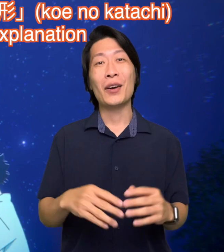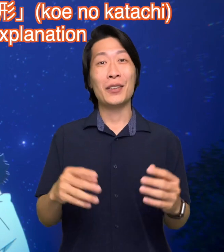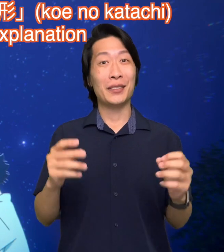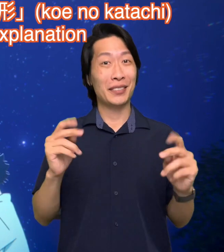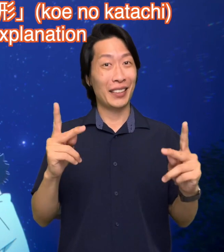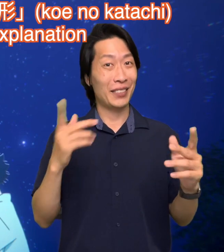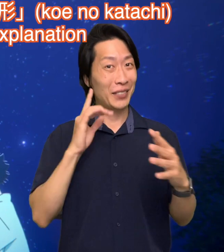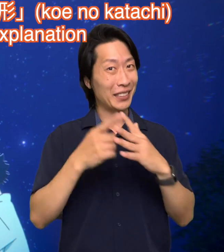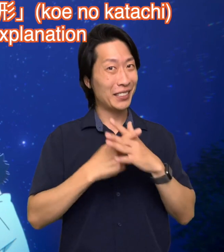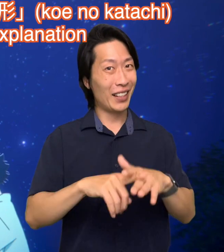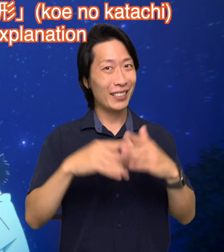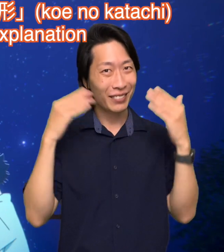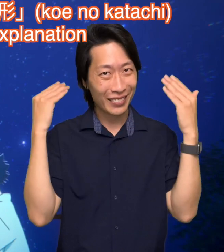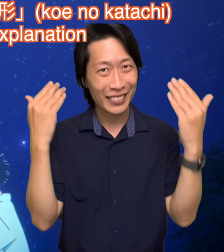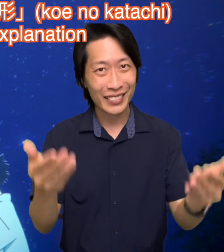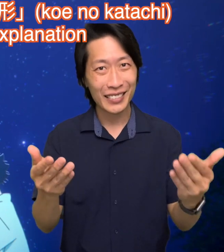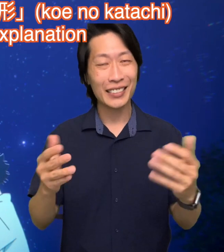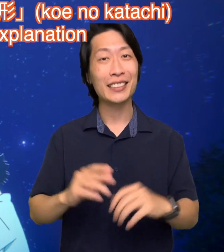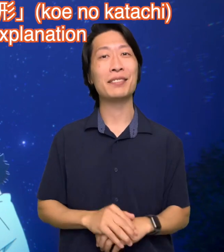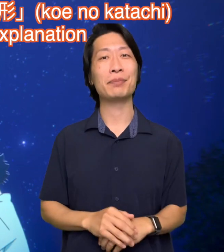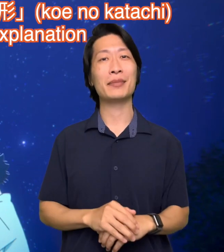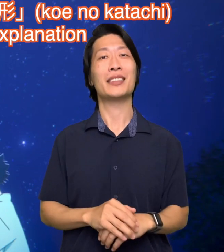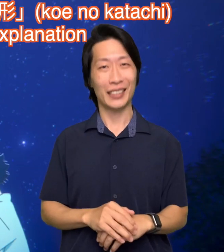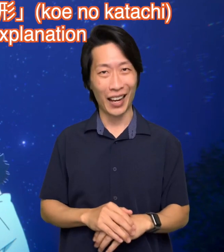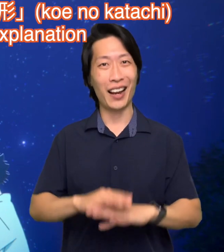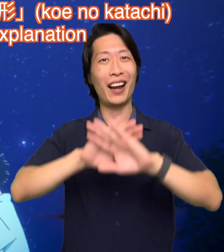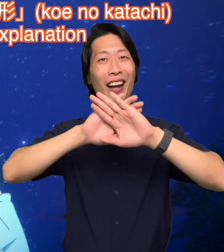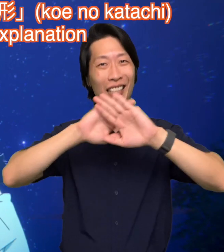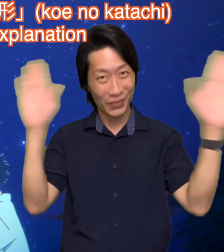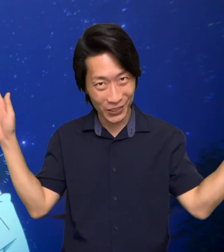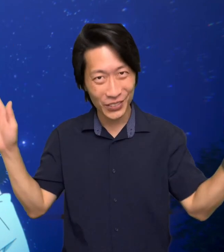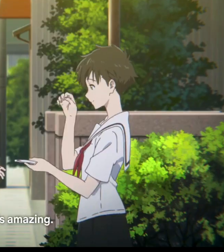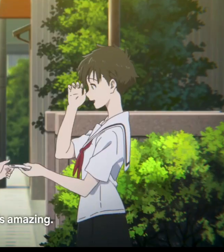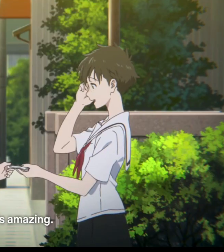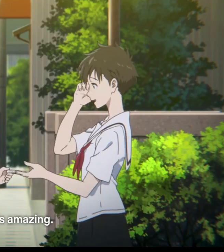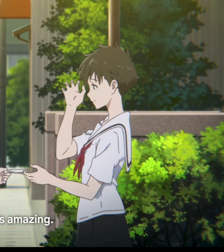start. 始まりましょう。